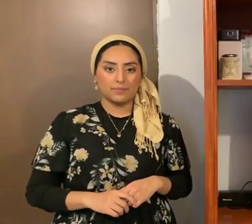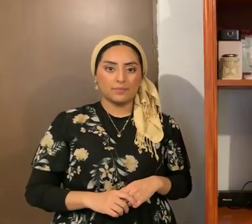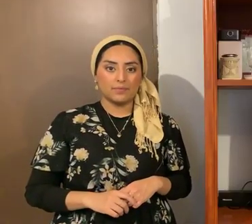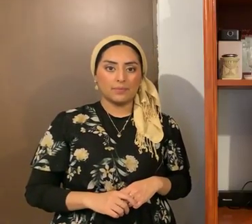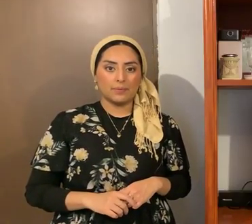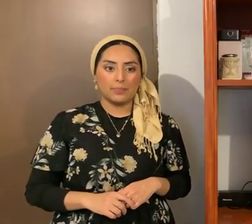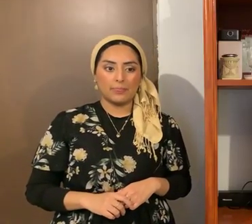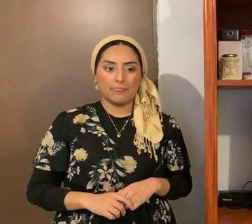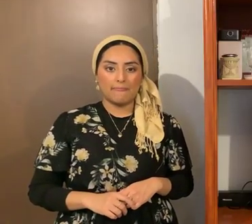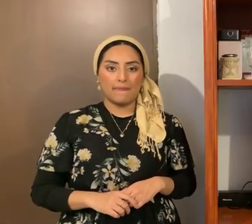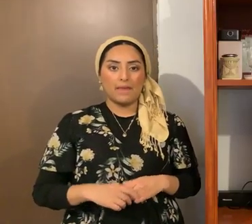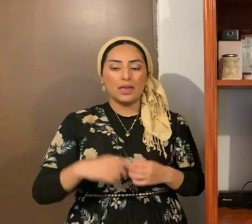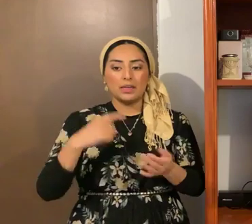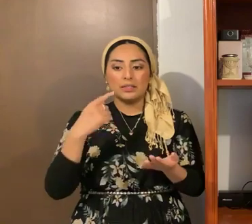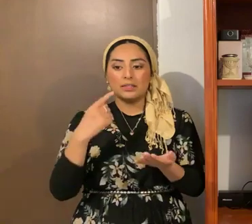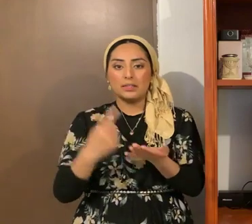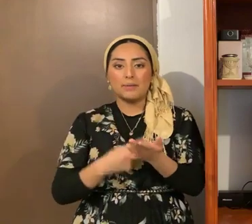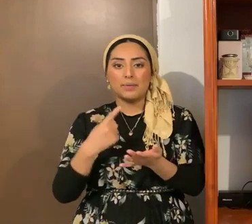No daremos el ancho.